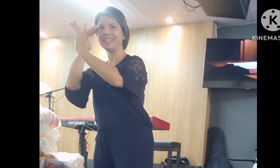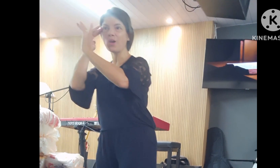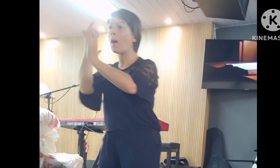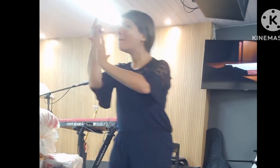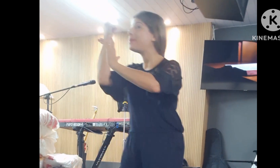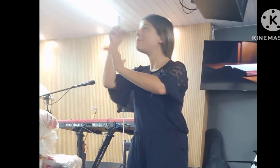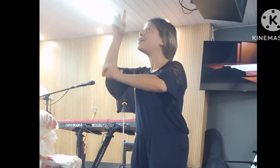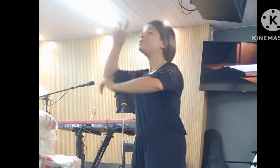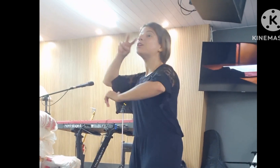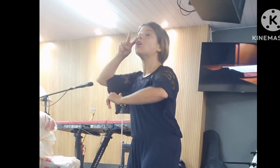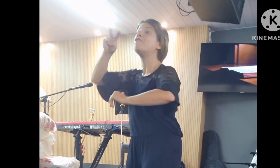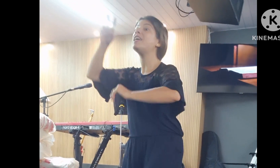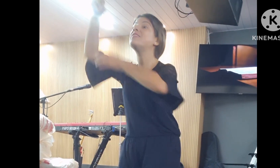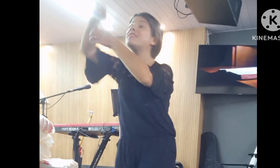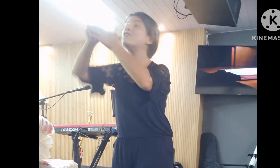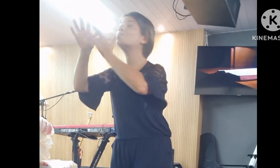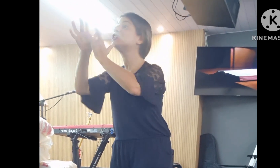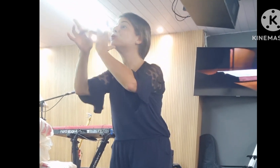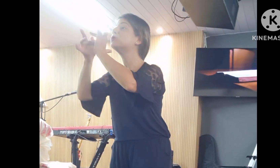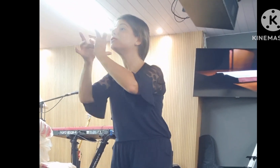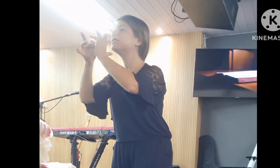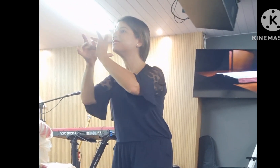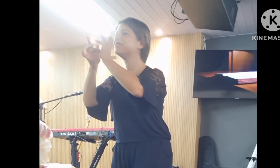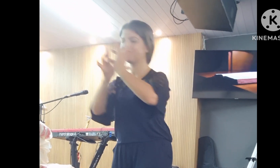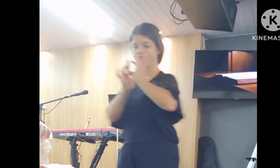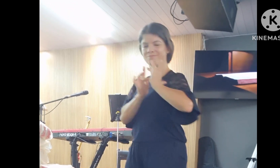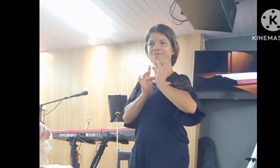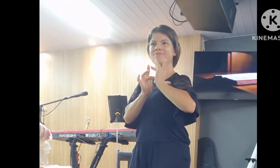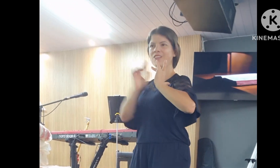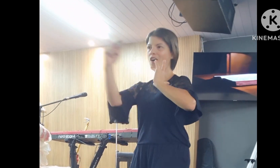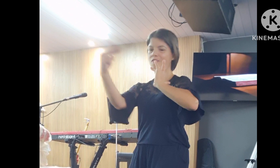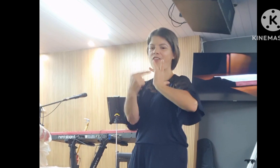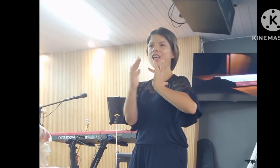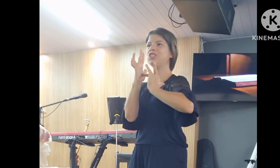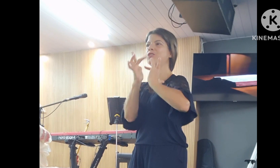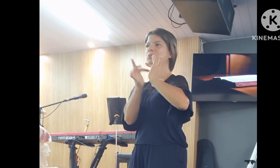olhando a sua imperfeição. Deus está olhando a obra da cruz.